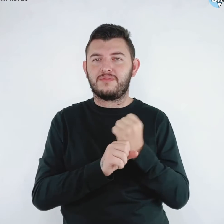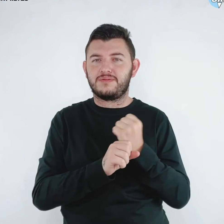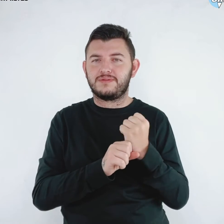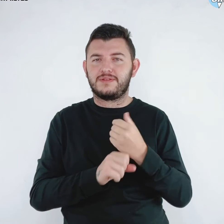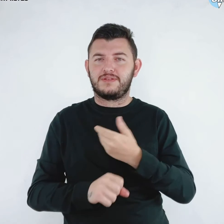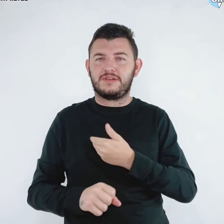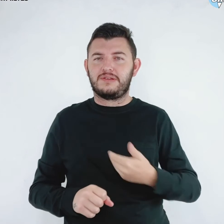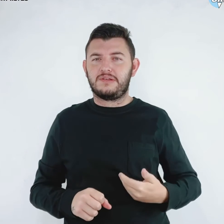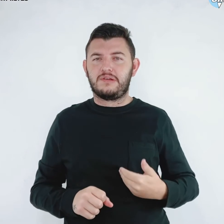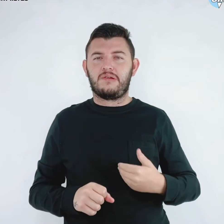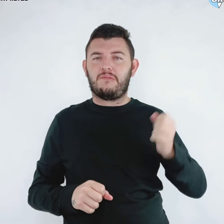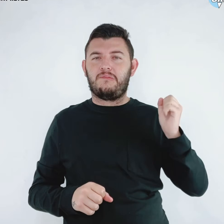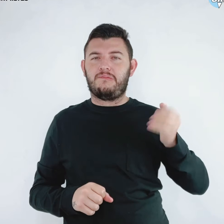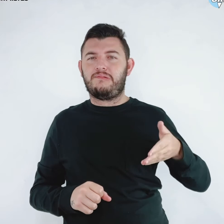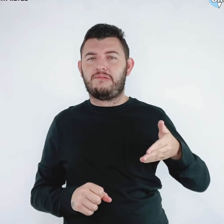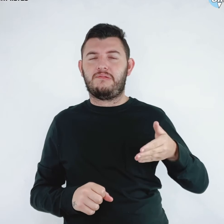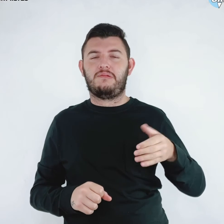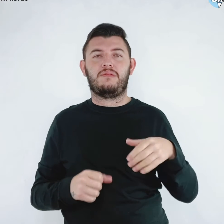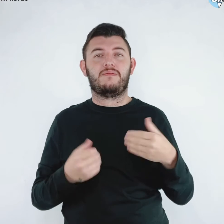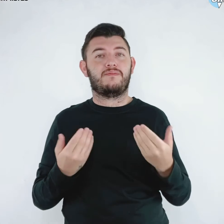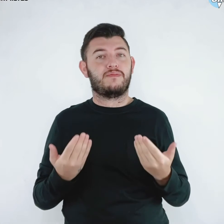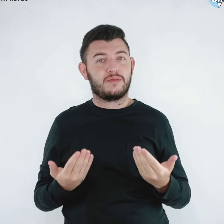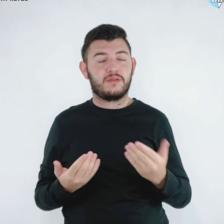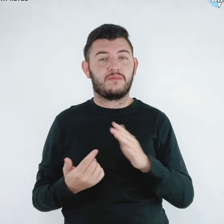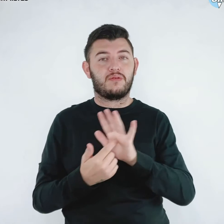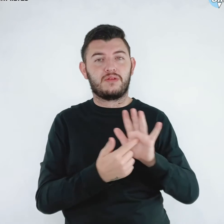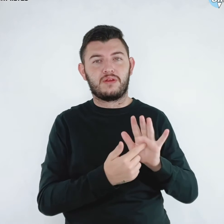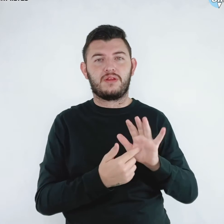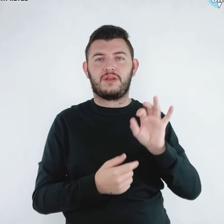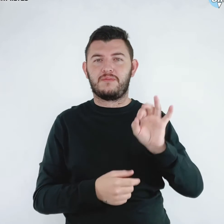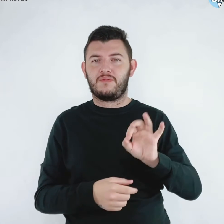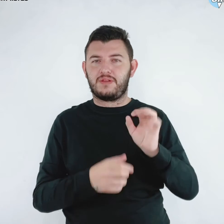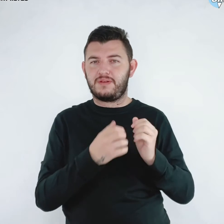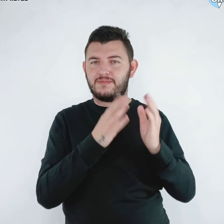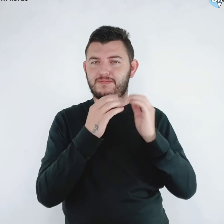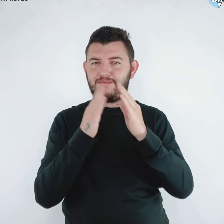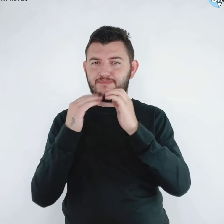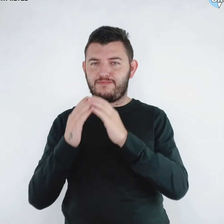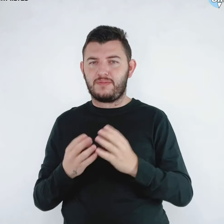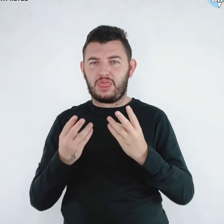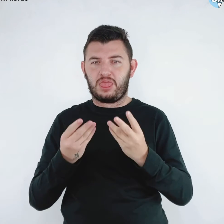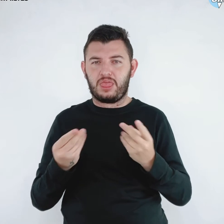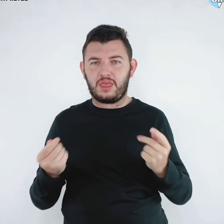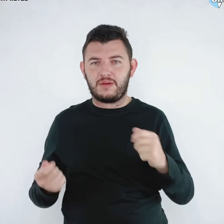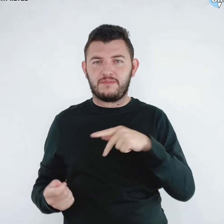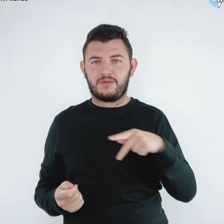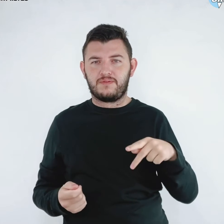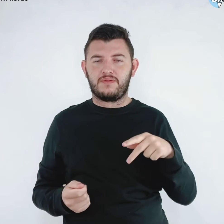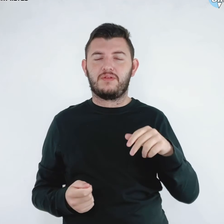desgoverno, os números da desconstrução, o professor Nelson Amaral revela que